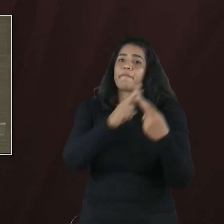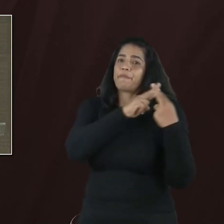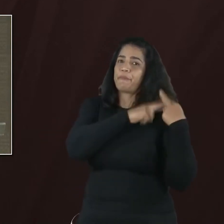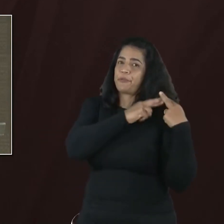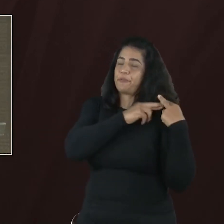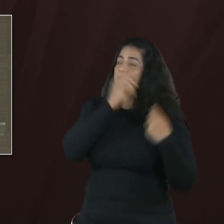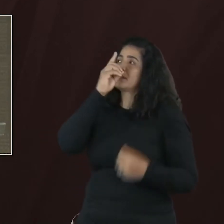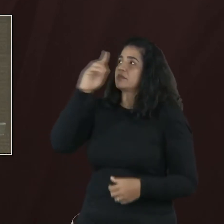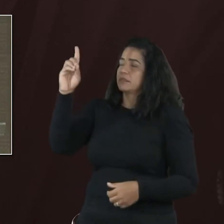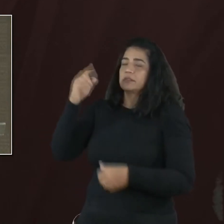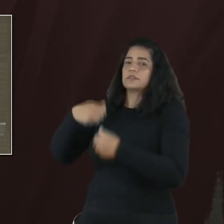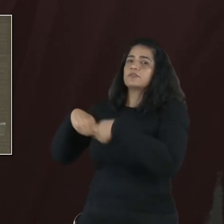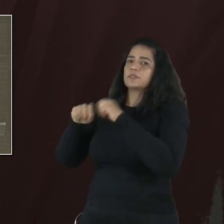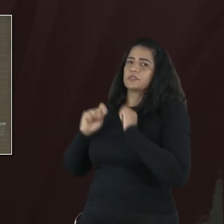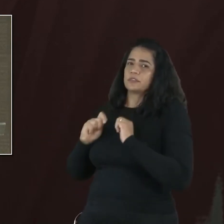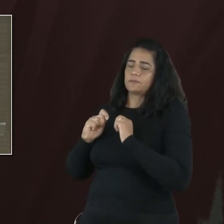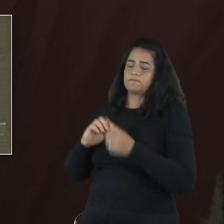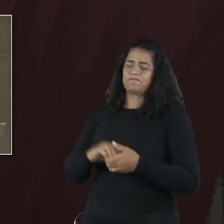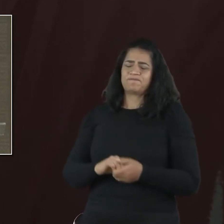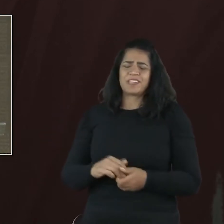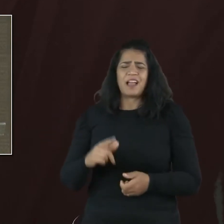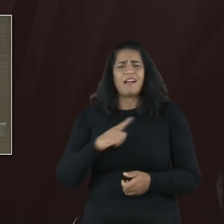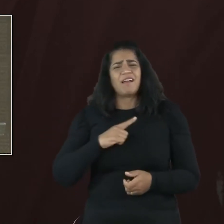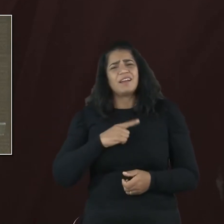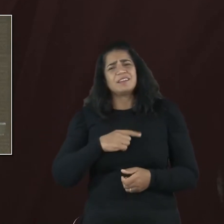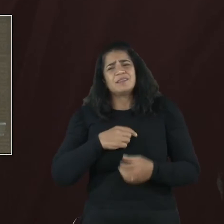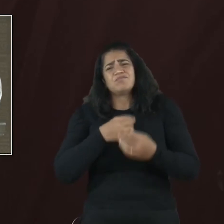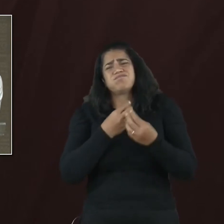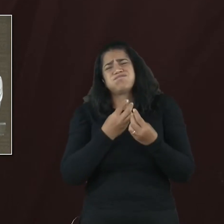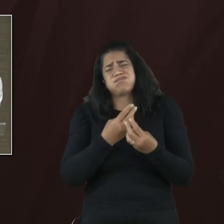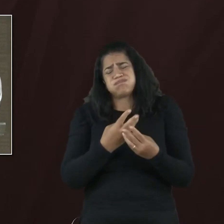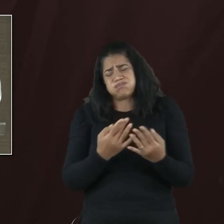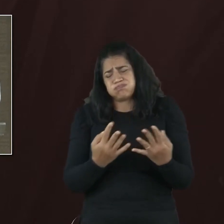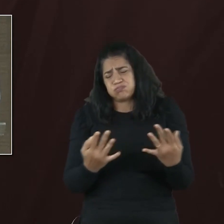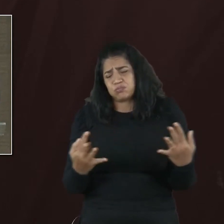eu não tenho tempo de mostrar para vocês. Aí,